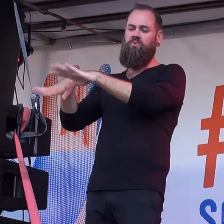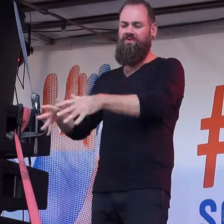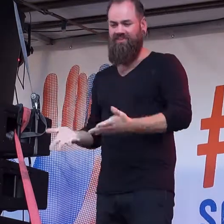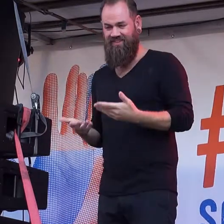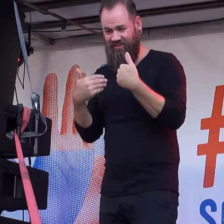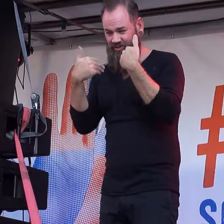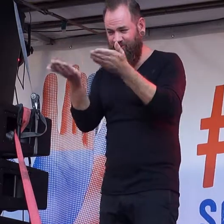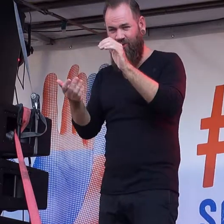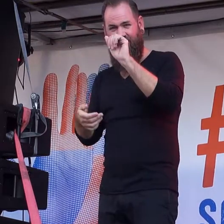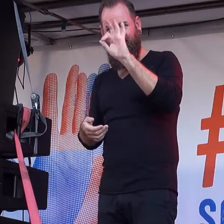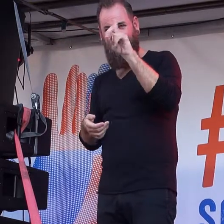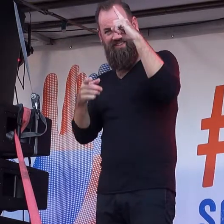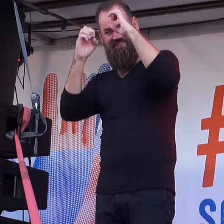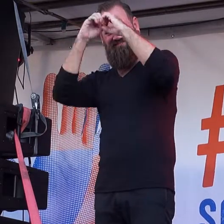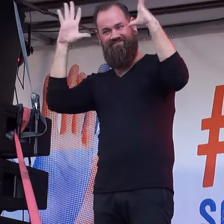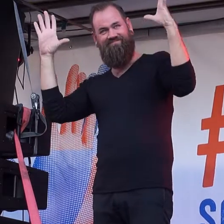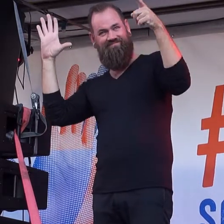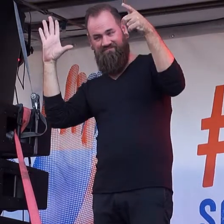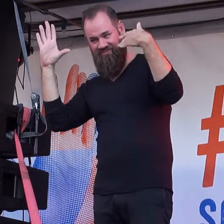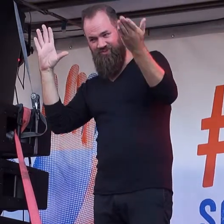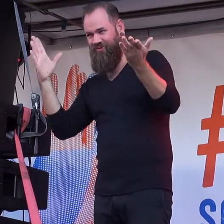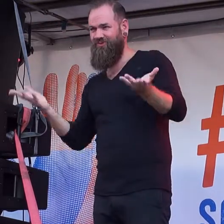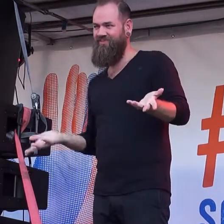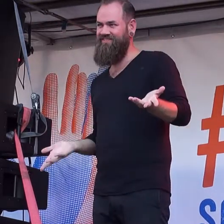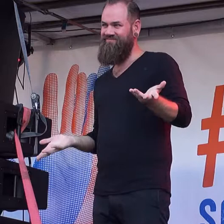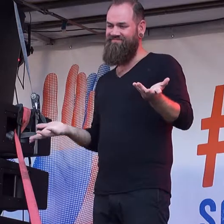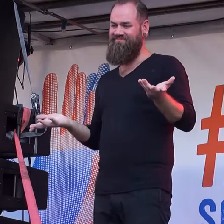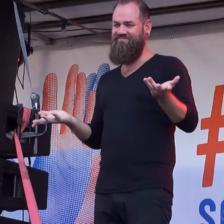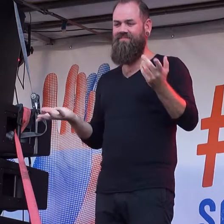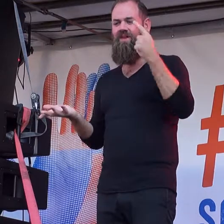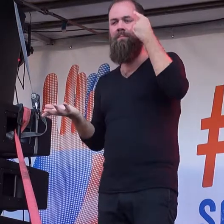sprüche werden als meinungsfreiheit abgetan doch